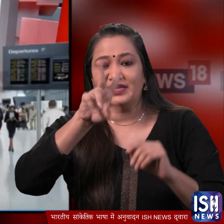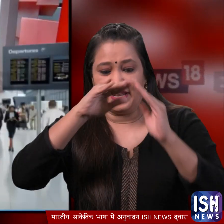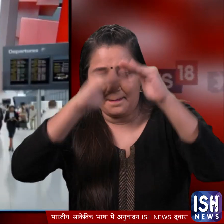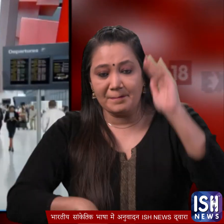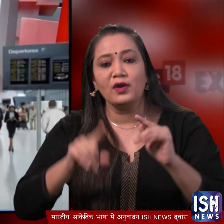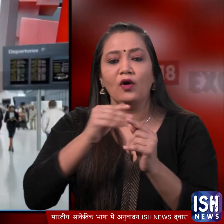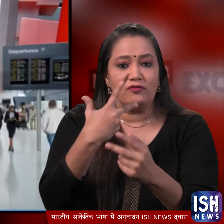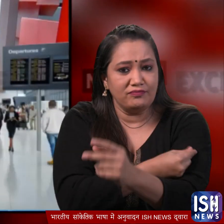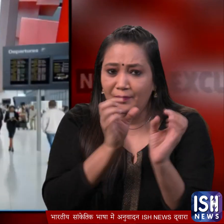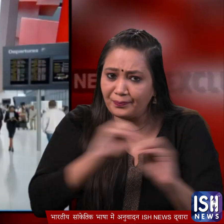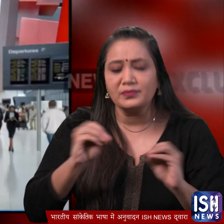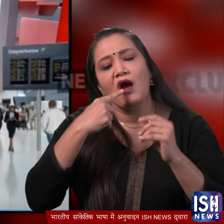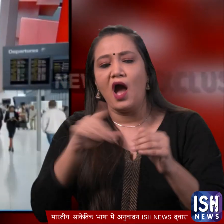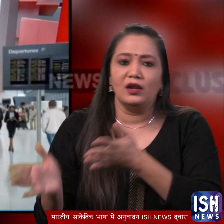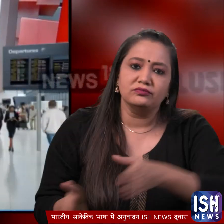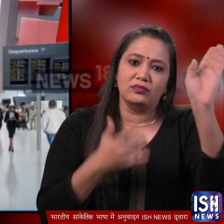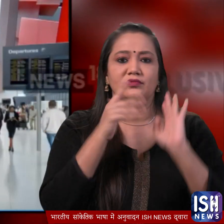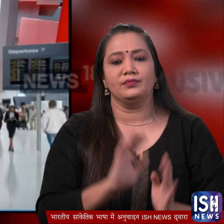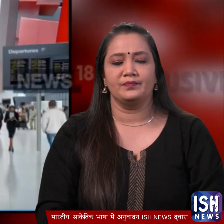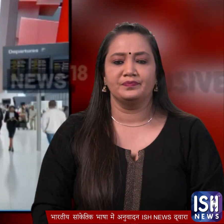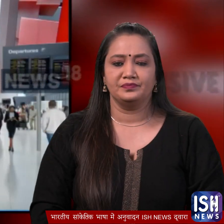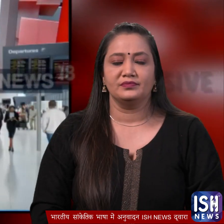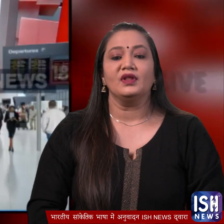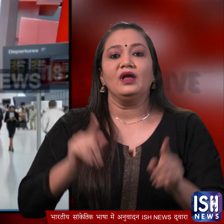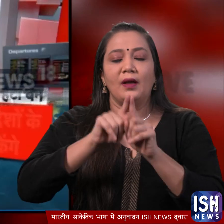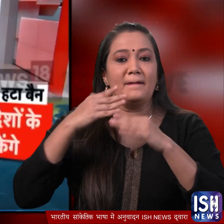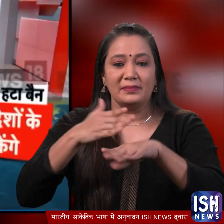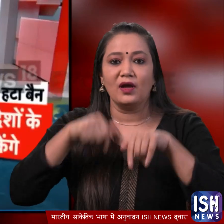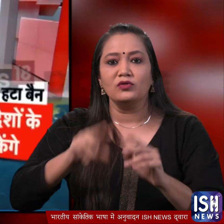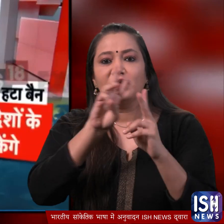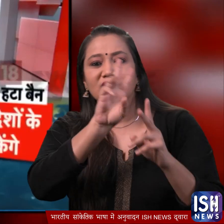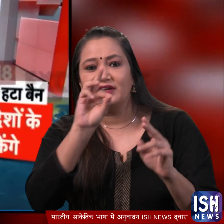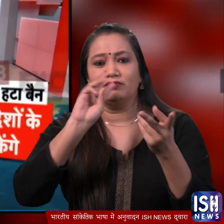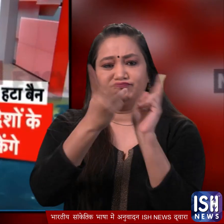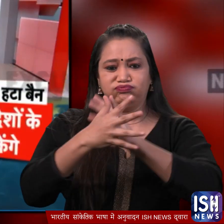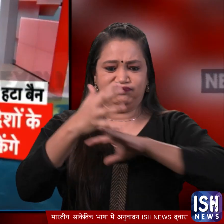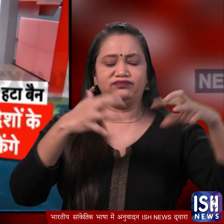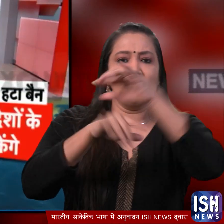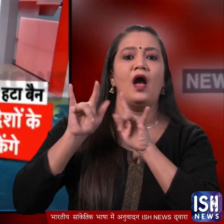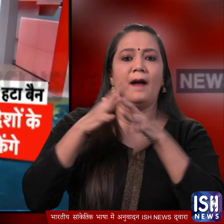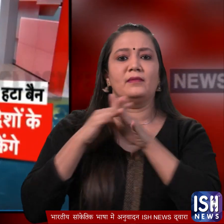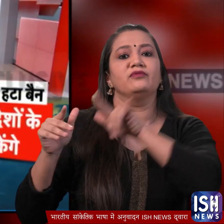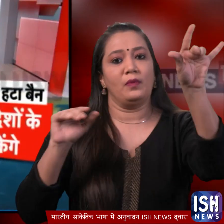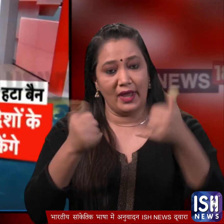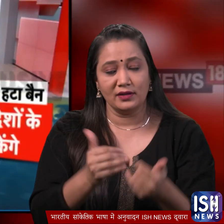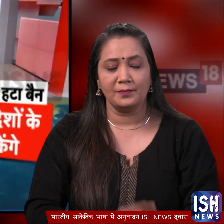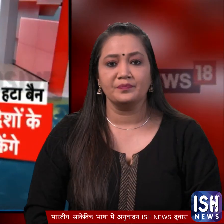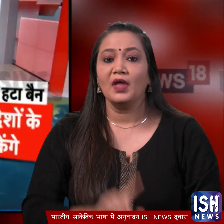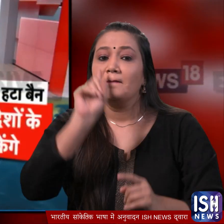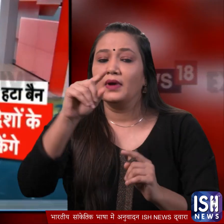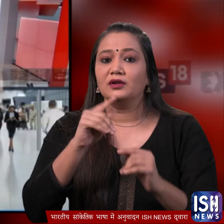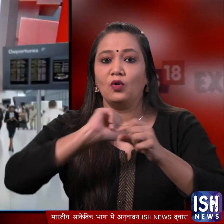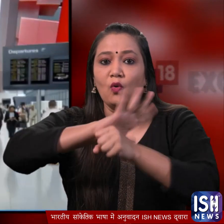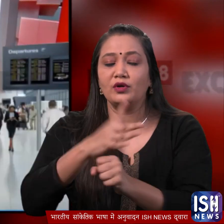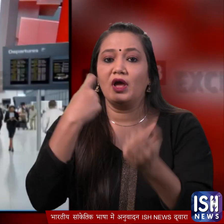कम उम्र के बच्चों को बिना वैक्सीनेशन के भी एंट्री मिल जाएगी। यात्रा पर बैन हटने से अब 30 से ज्यादा देशों के लोग अमेरिका जा सकेंगे। लेकिन हाँ, उनके